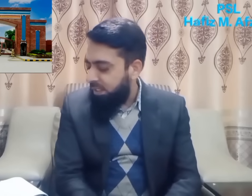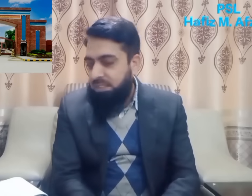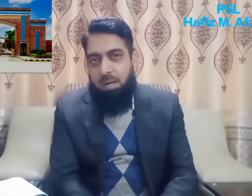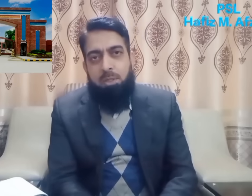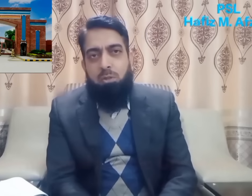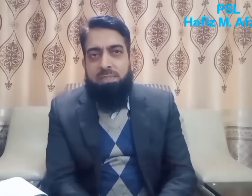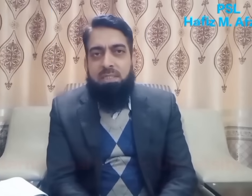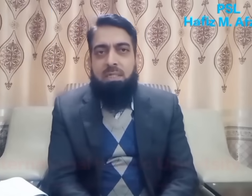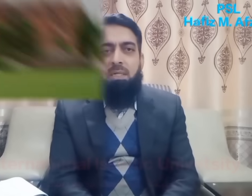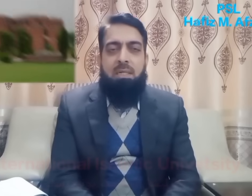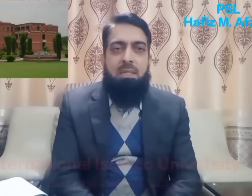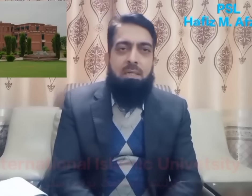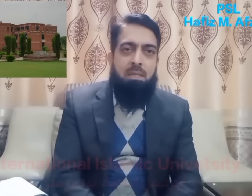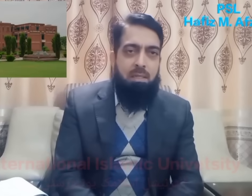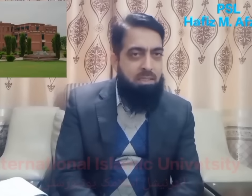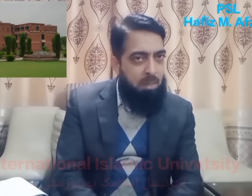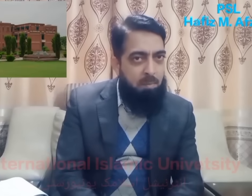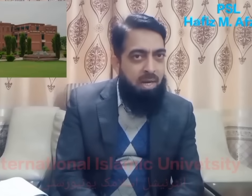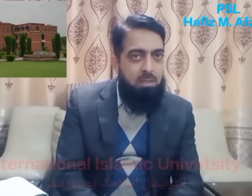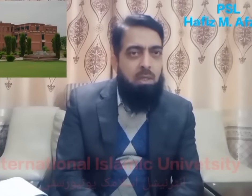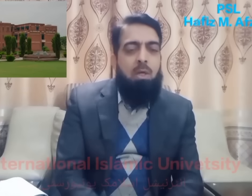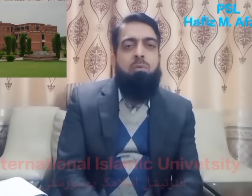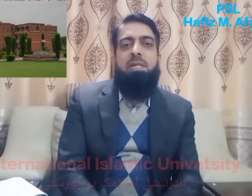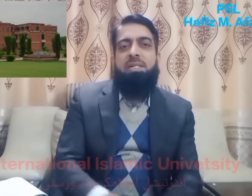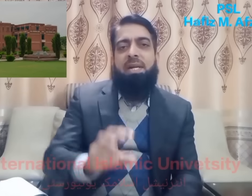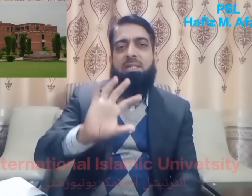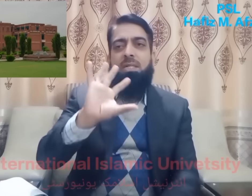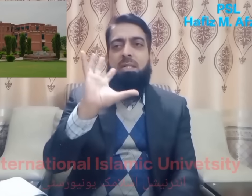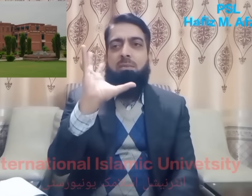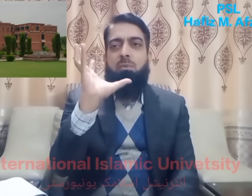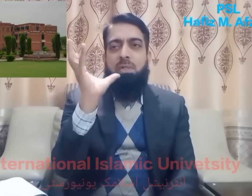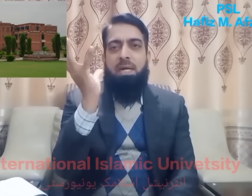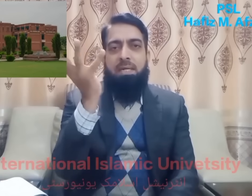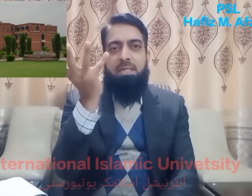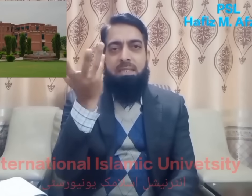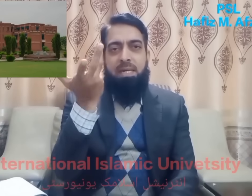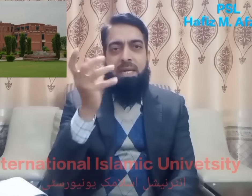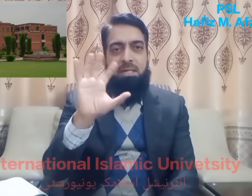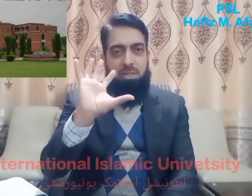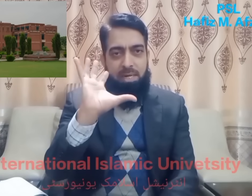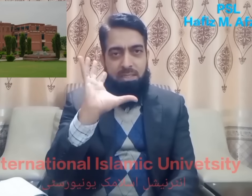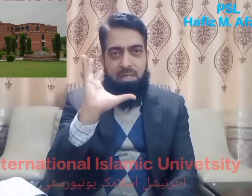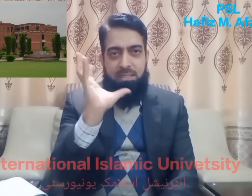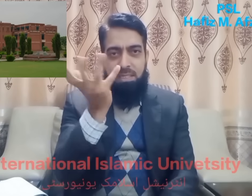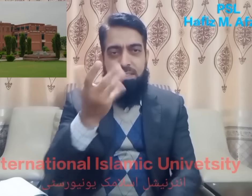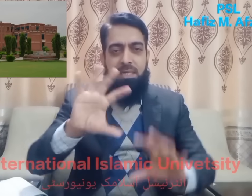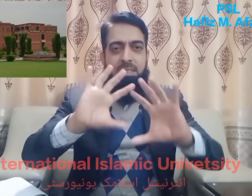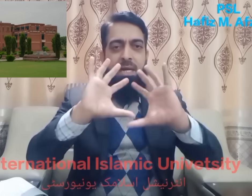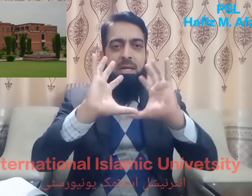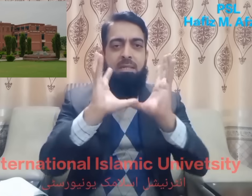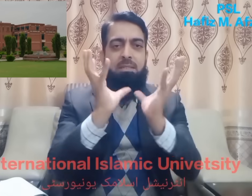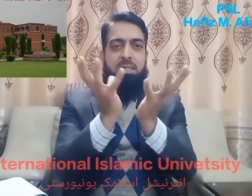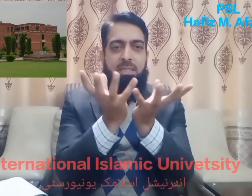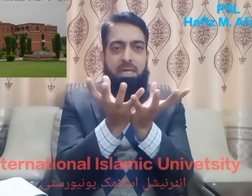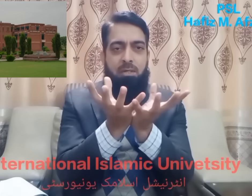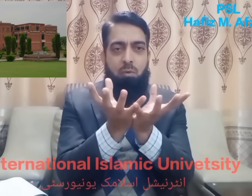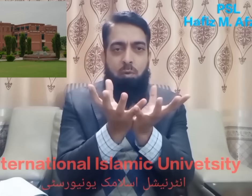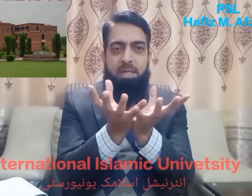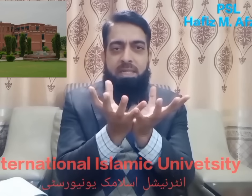इंटरनेशनल इस्लामिक यूनिवर्सिटी इस्लामाबाद। तो इंटरनेशनल दुनिया का ये साइन है, इंटरनेशनल का ये साइन या ये साइन ग्लोब का